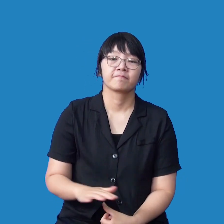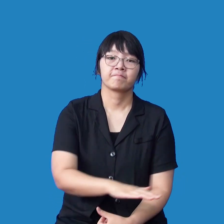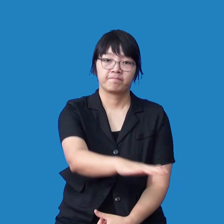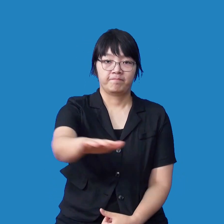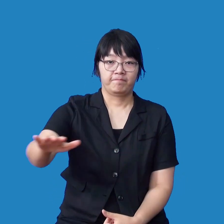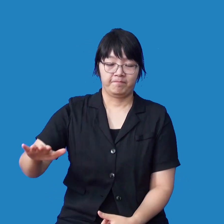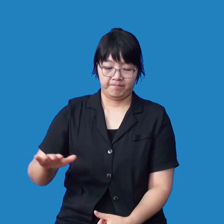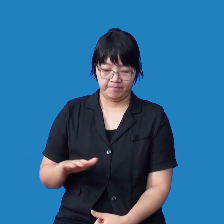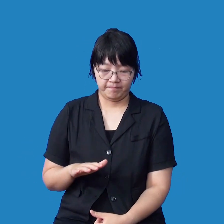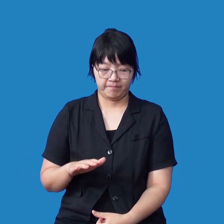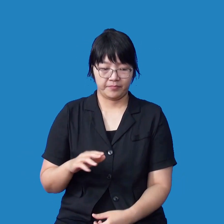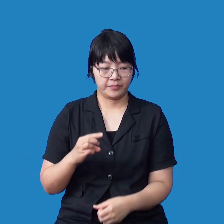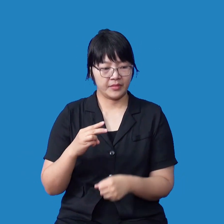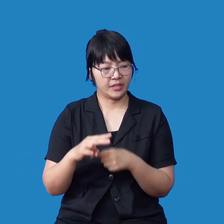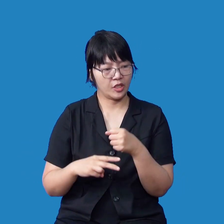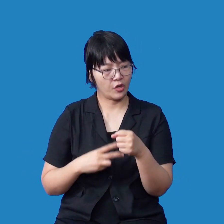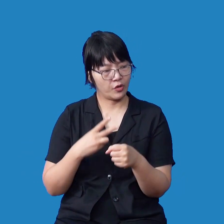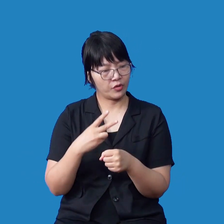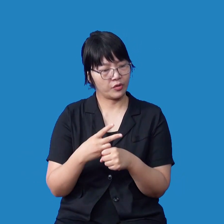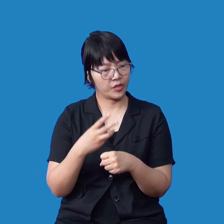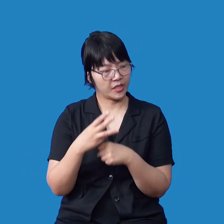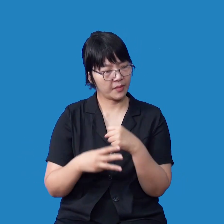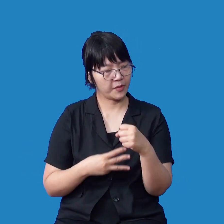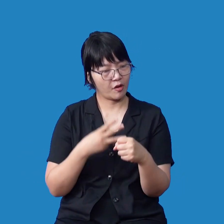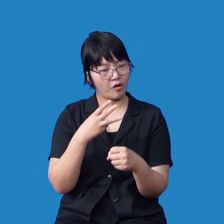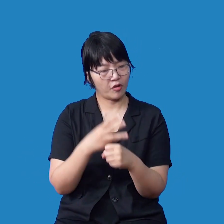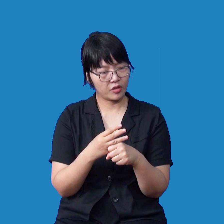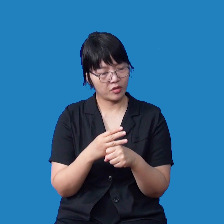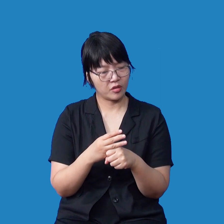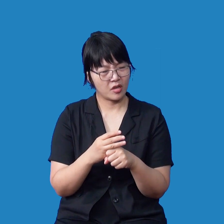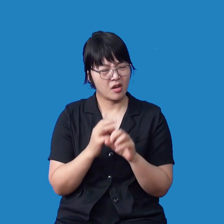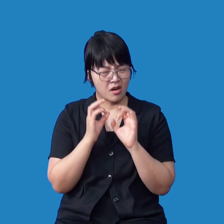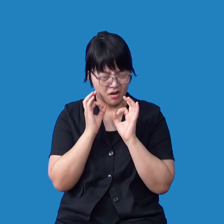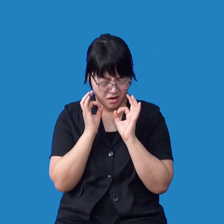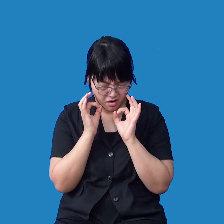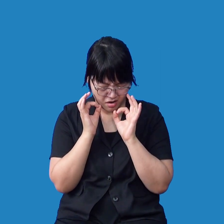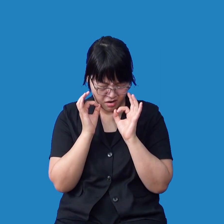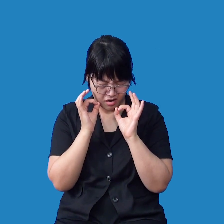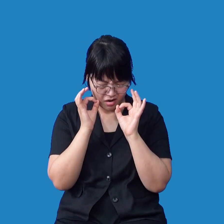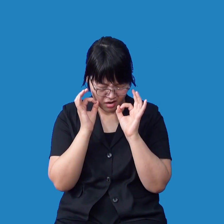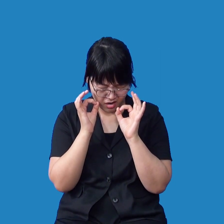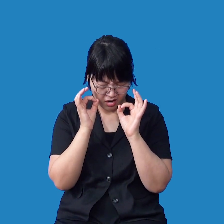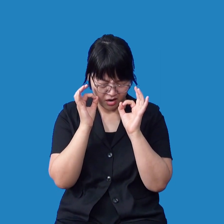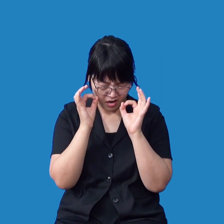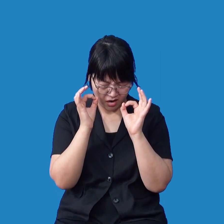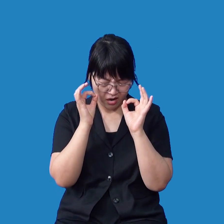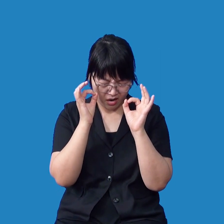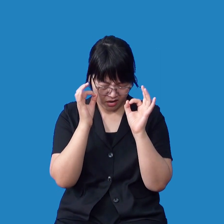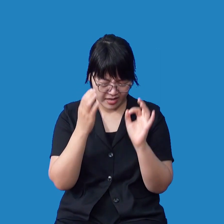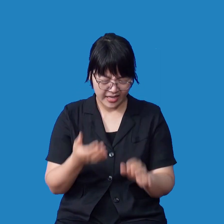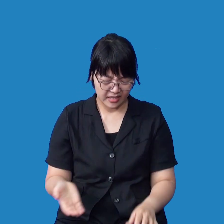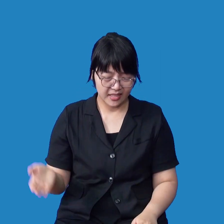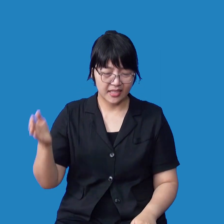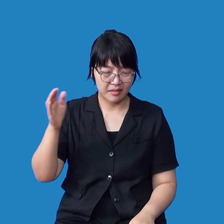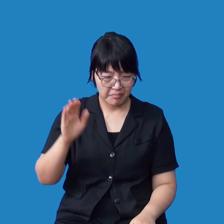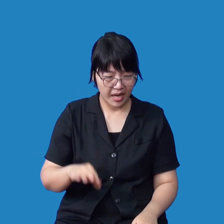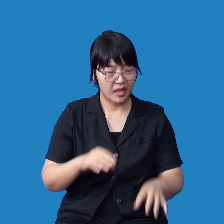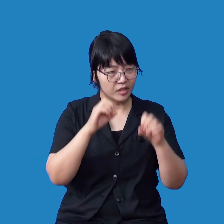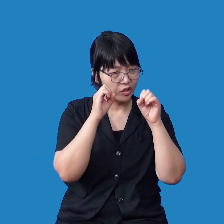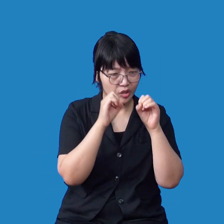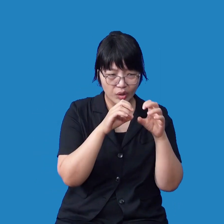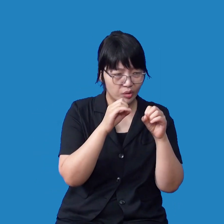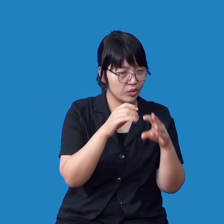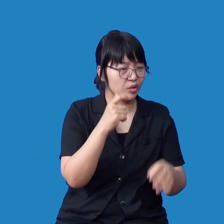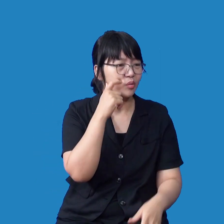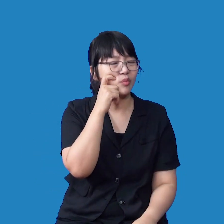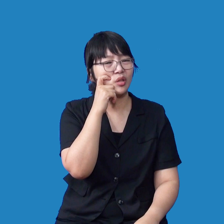우리가 그동안 2년 동안 여러 가지 노력은 했지만 마음대로 전도도 하지 못했습니다.